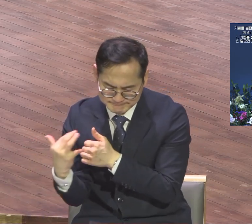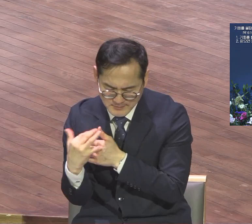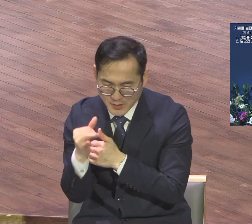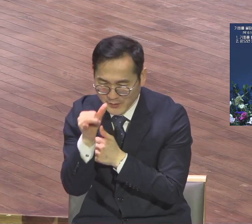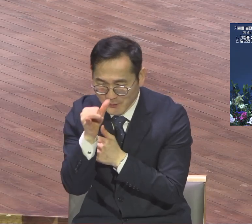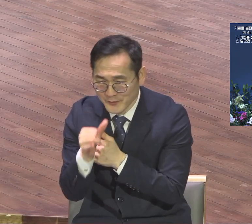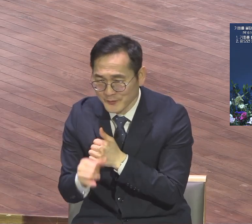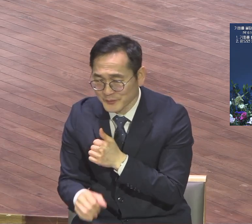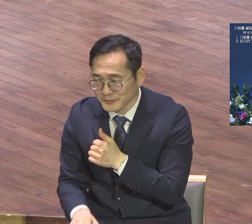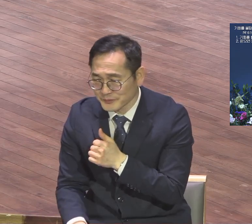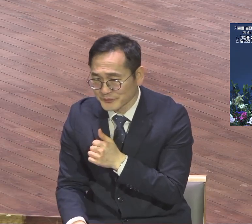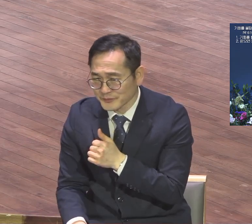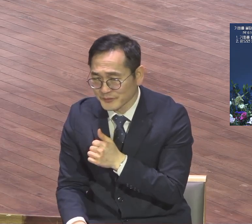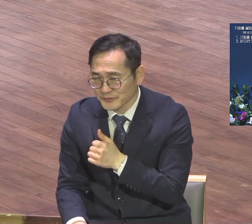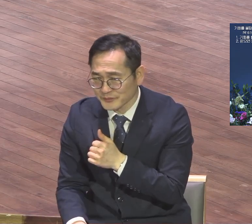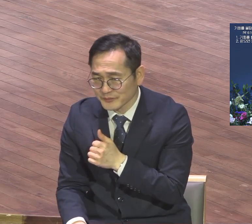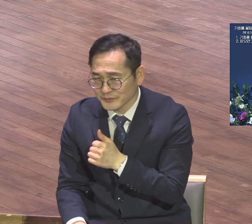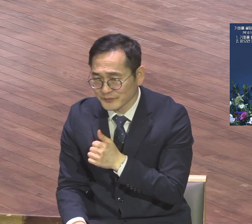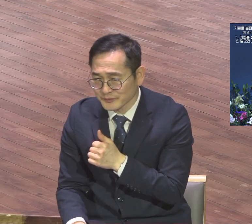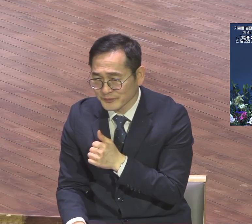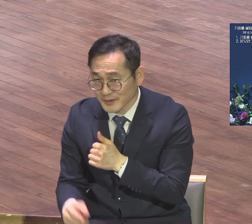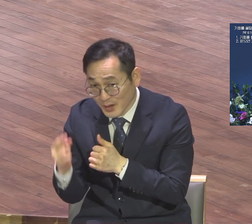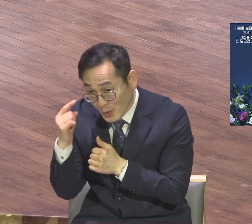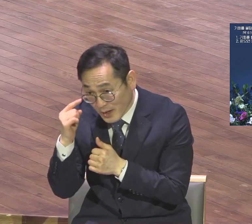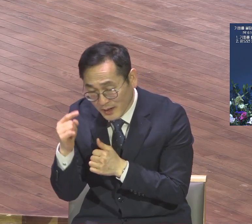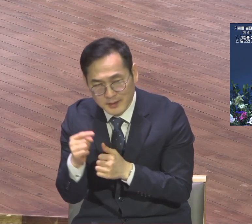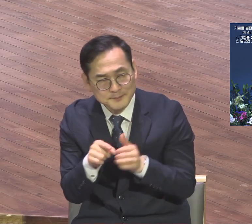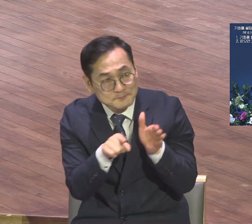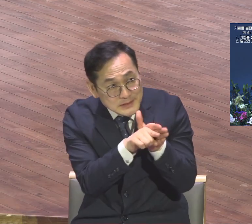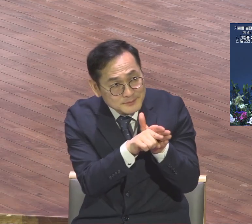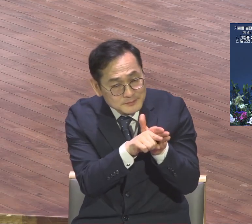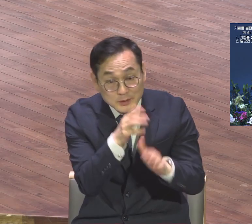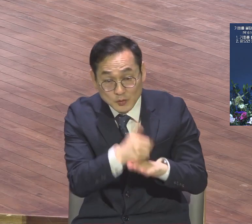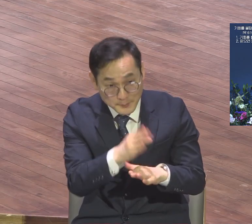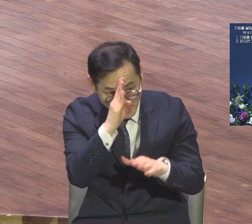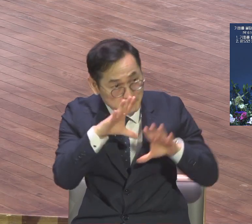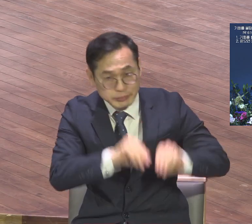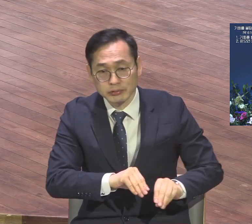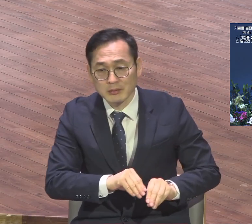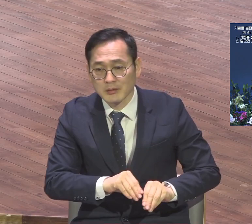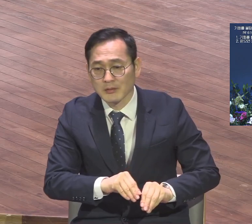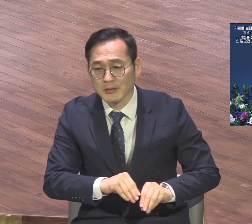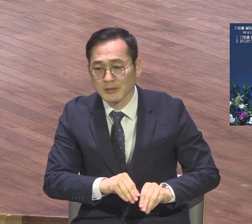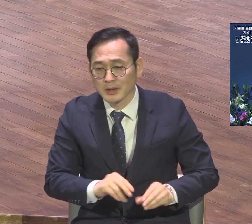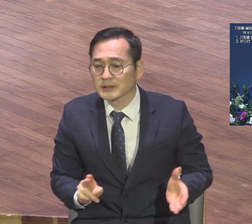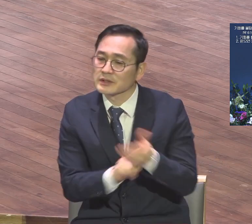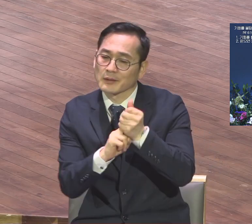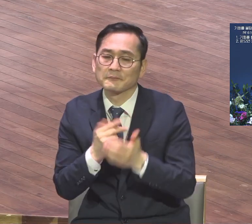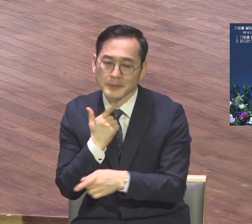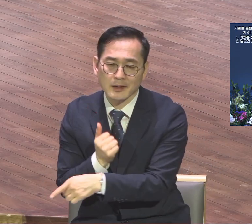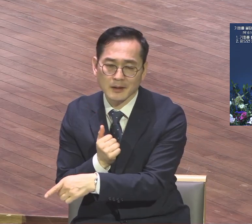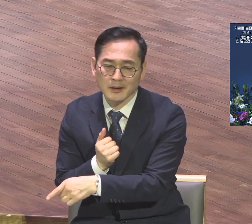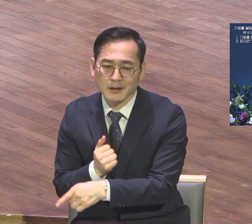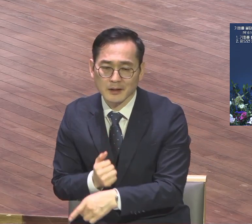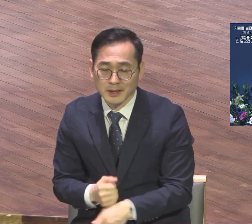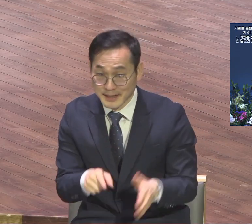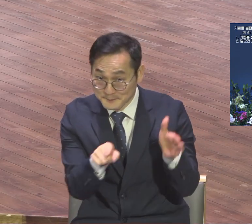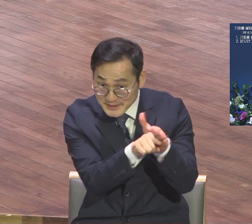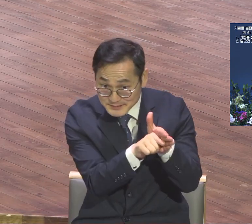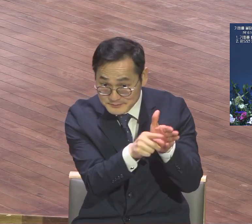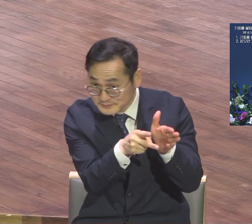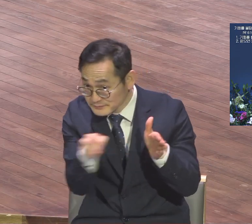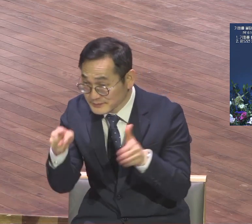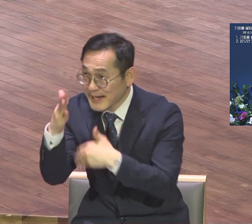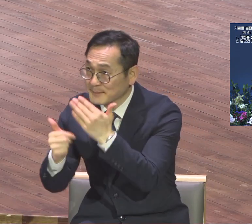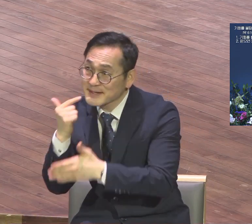소수지만 그들은 예수님의 권능을 체험했어. 소수지만. 자, 믿으면